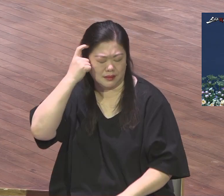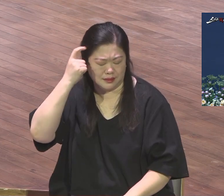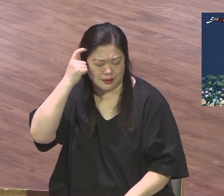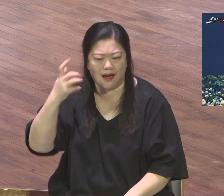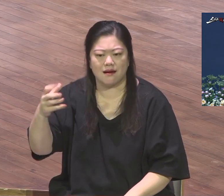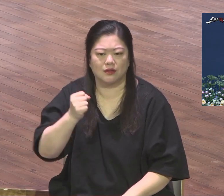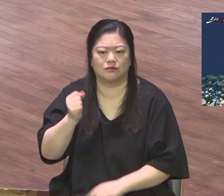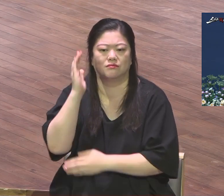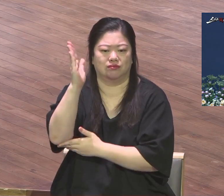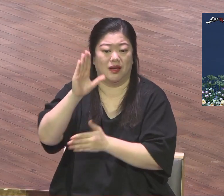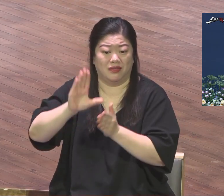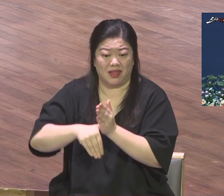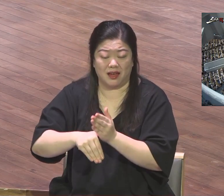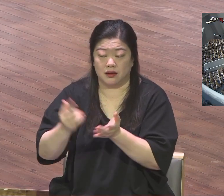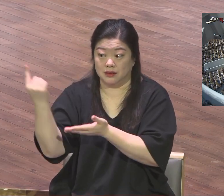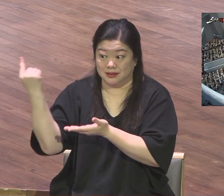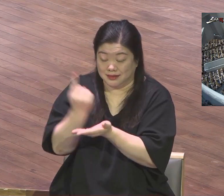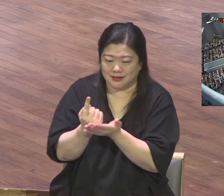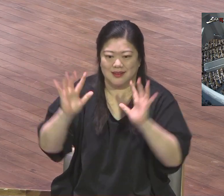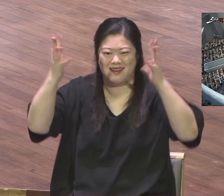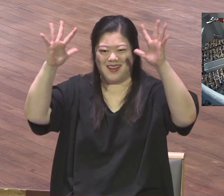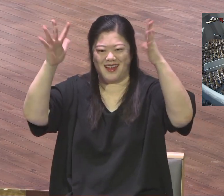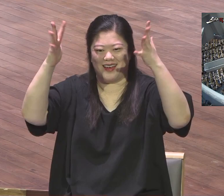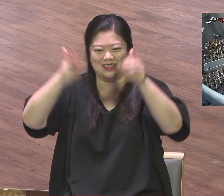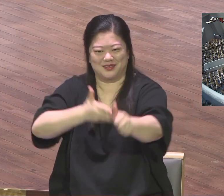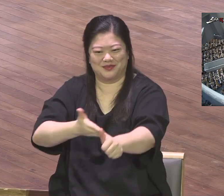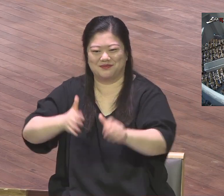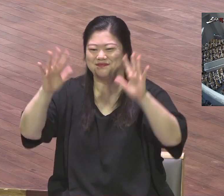주시겠습니다. 나오실 때 박수로 환영하겠습니다.